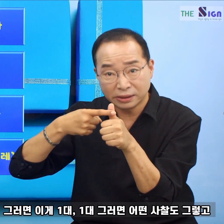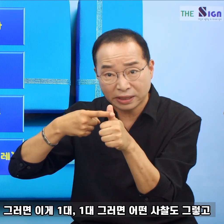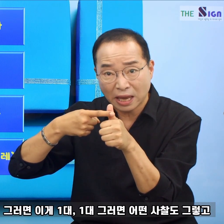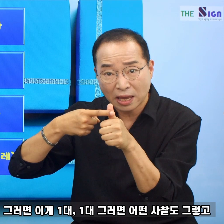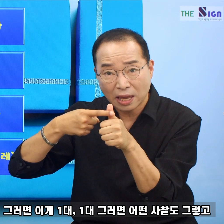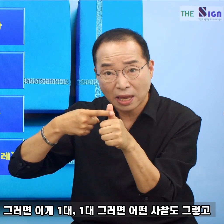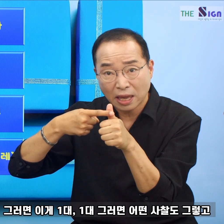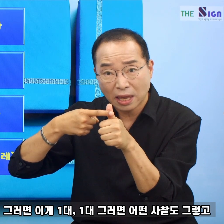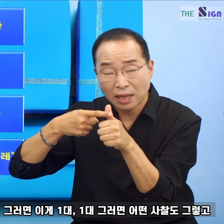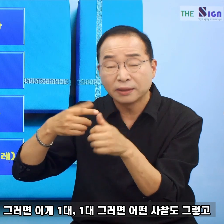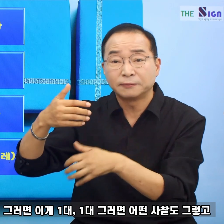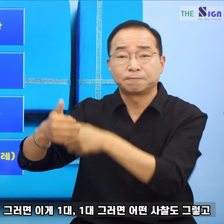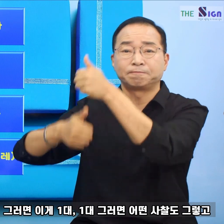일대.